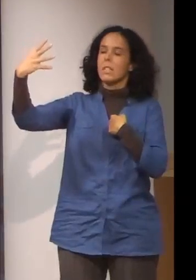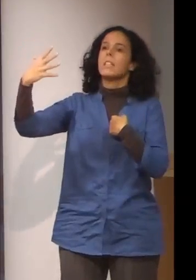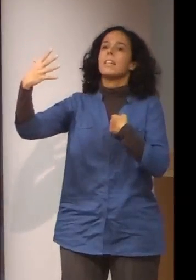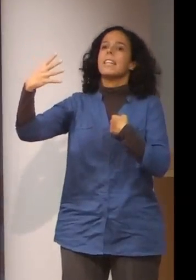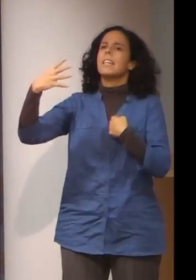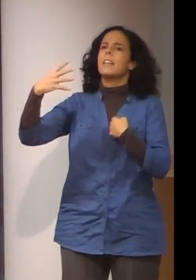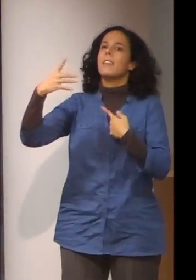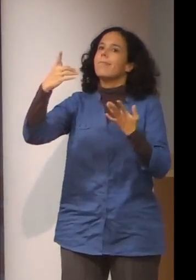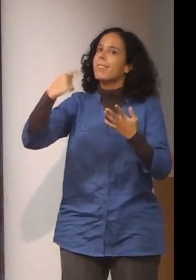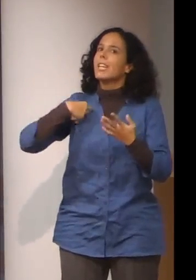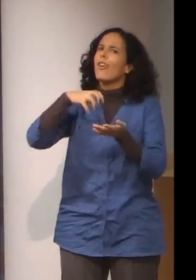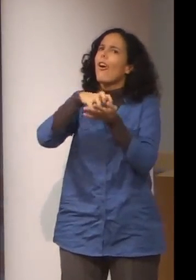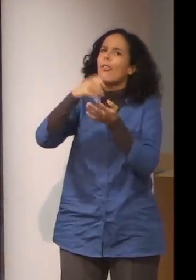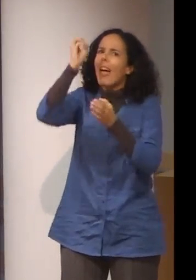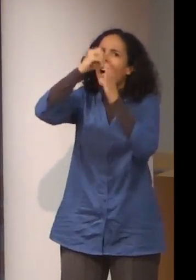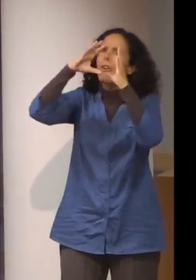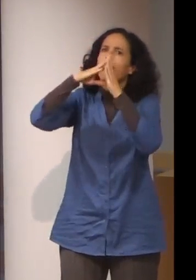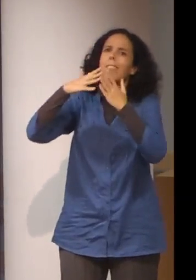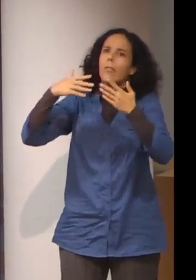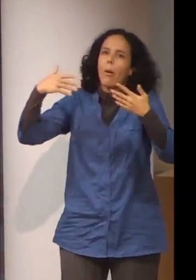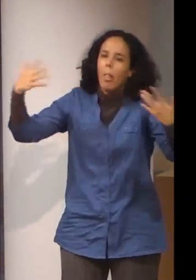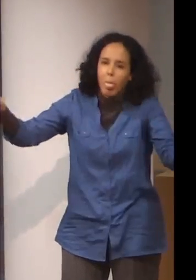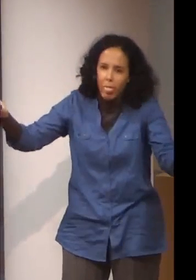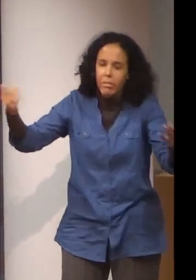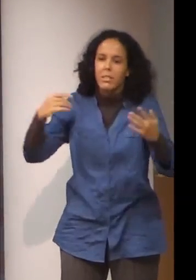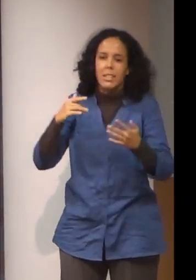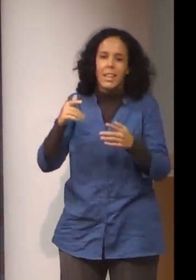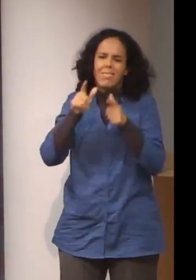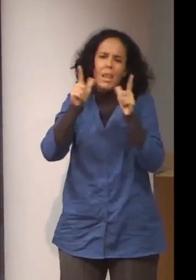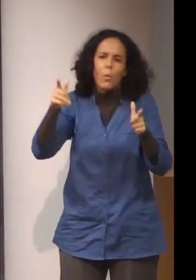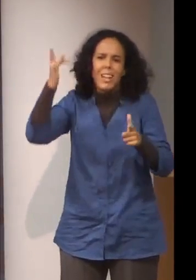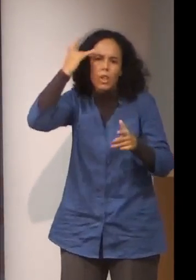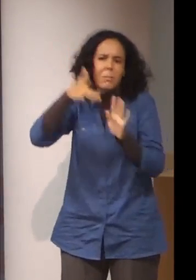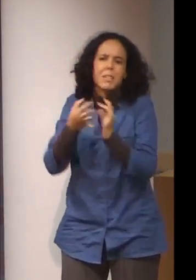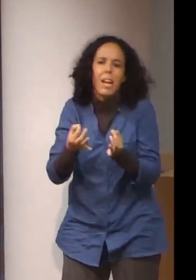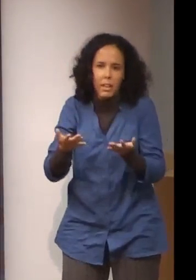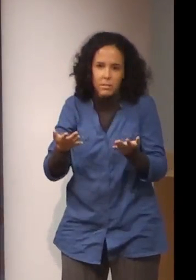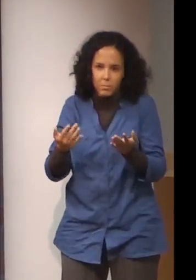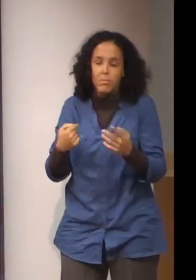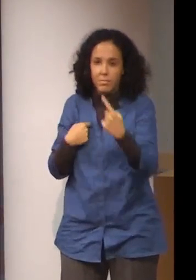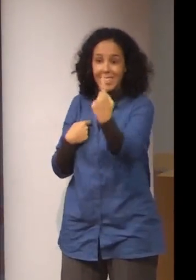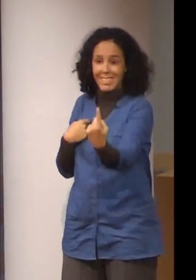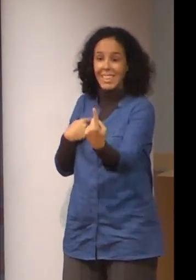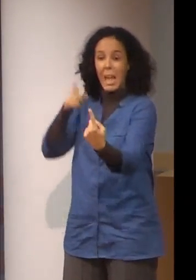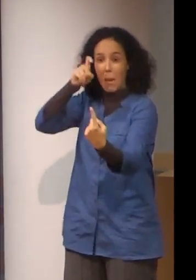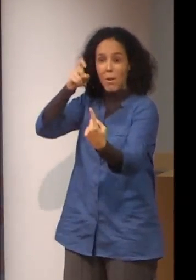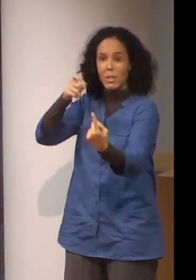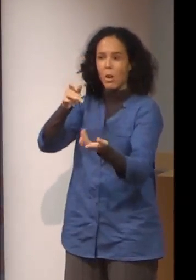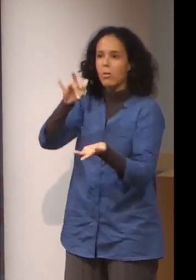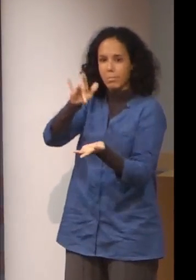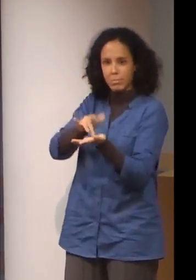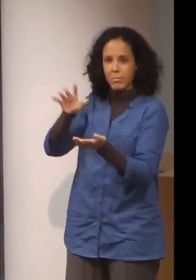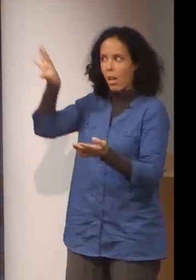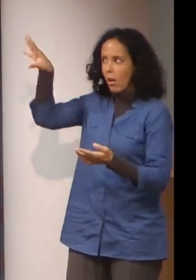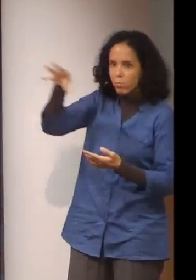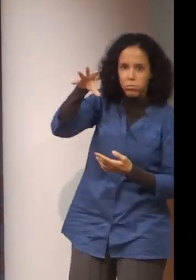Tenía dudas de cómo utilizarlo, si enfocándome a mí, trasladando un concepto de lingüística